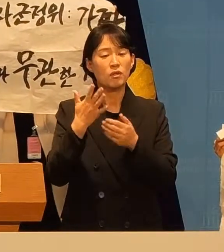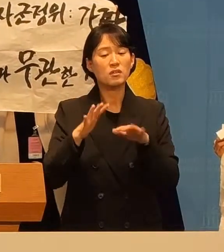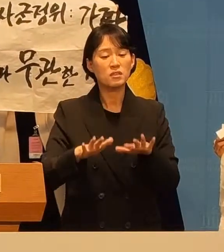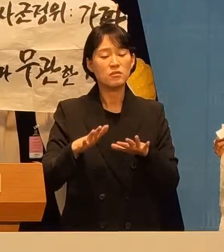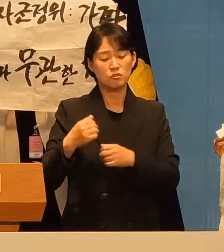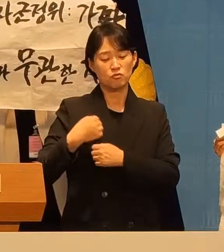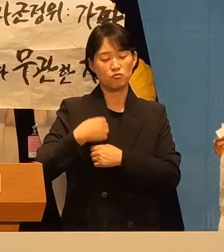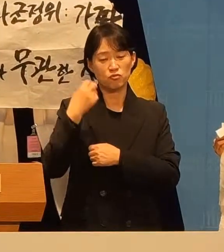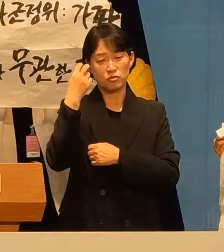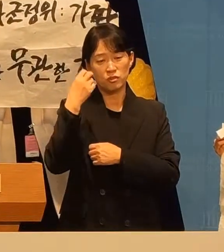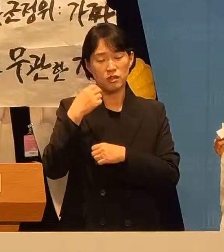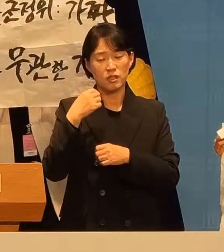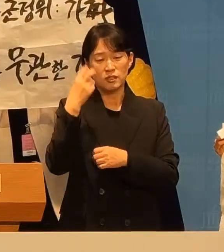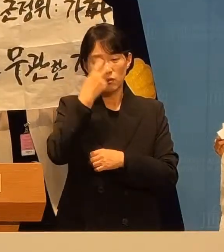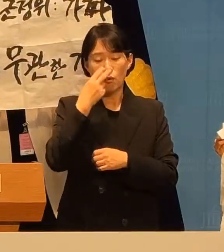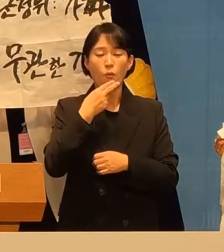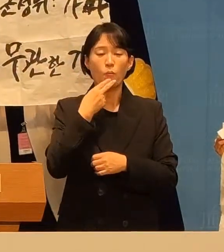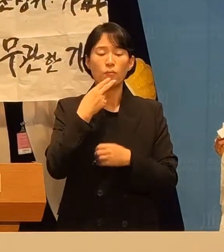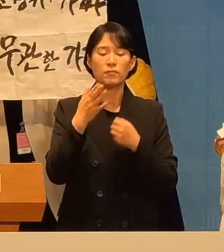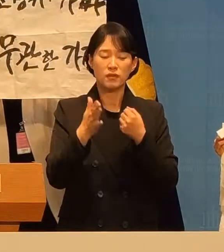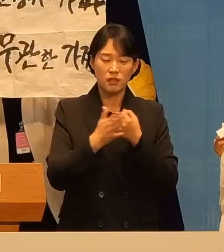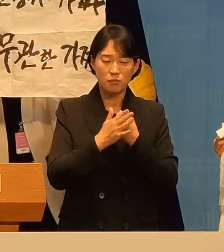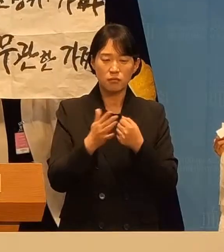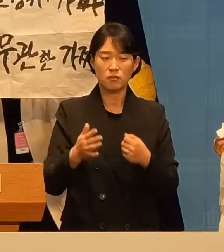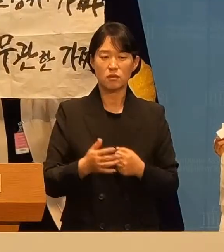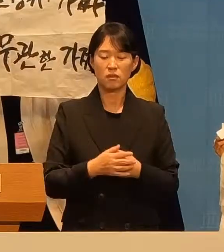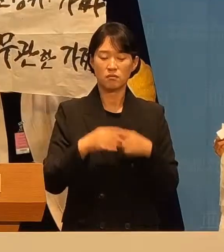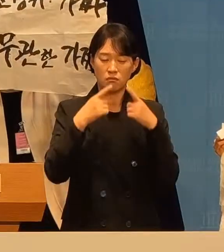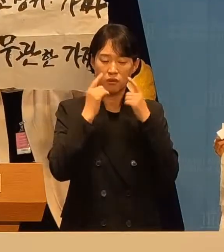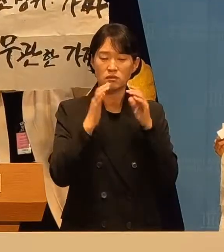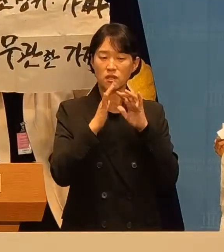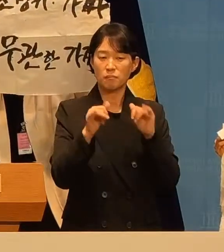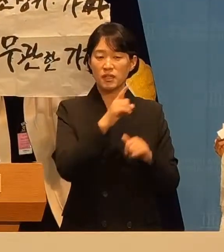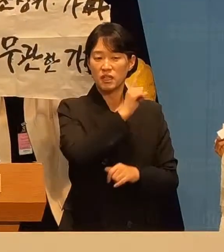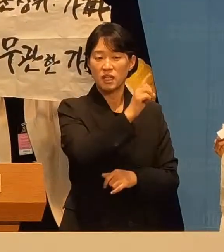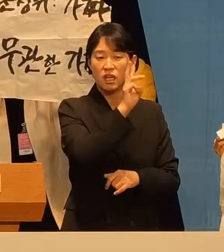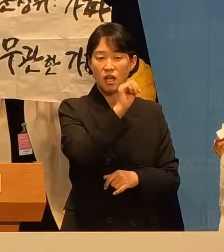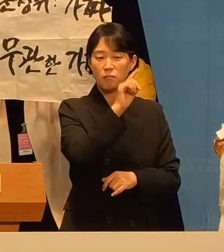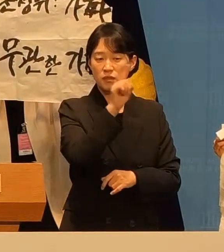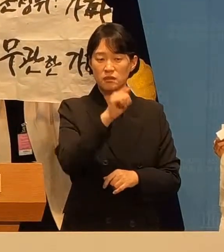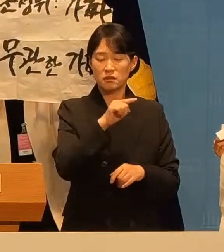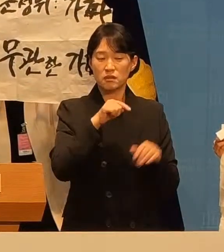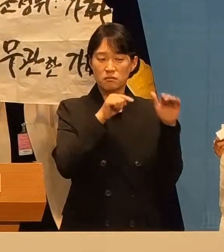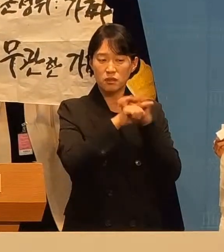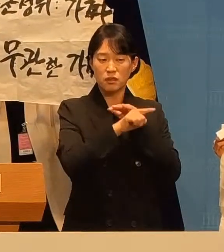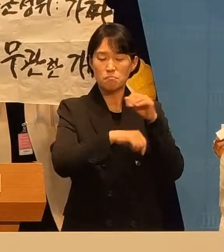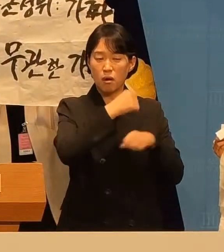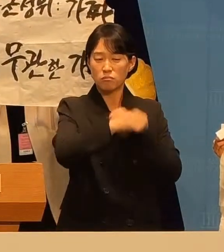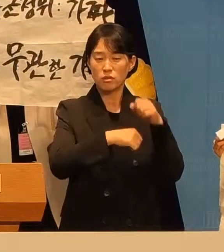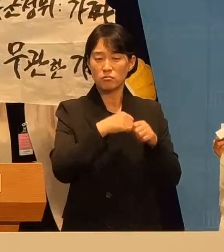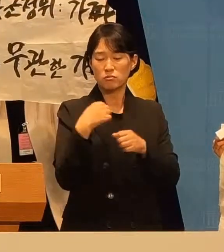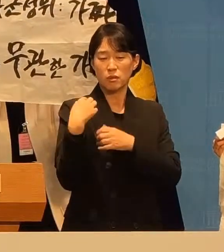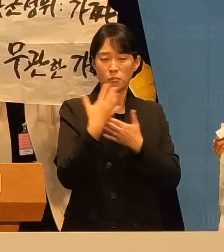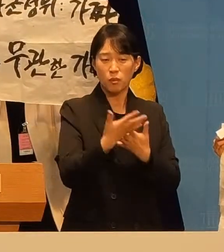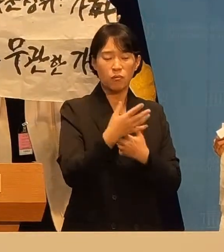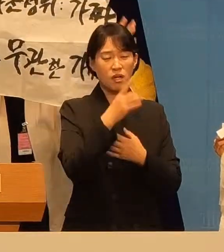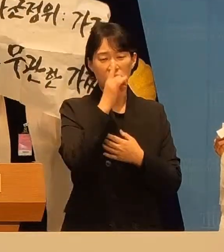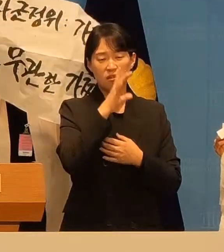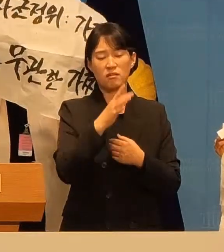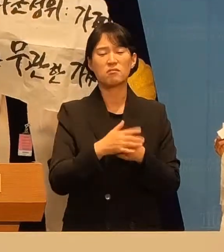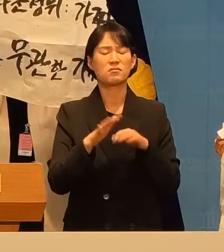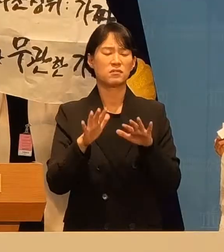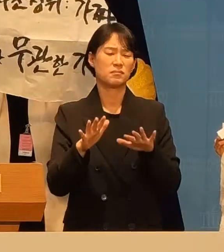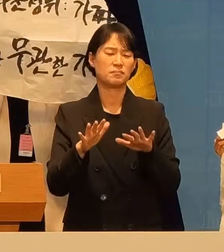상황이므로 민정경찰 호위 없이 민간인들이 비무장지대를 마음대로 돌아다니게 방치해야 하는 상황이다.